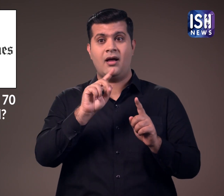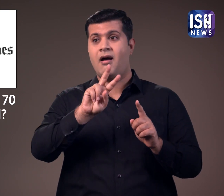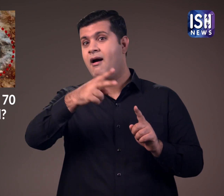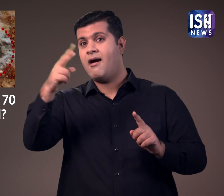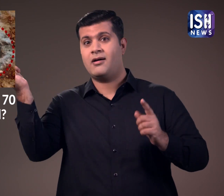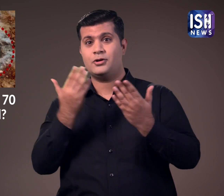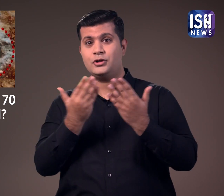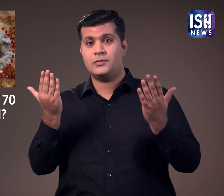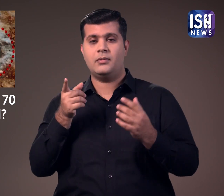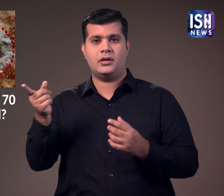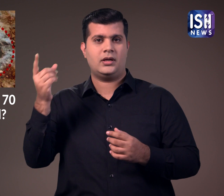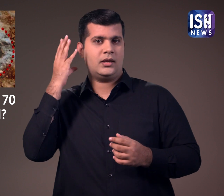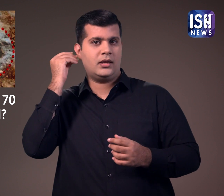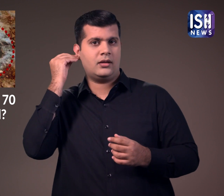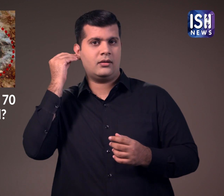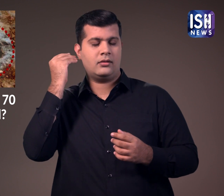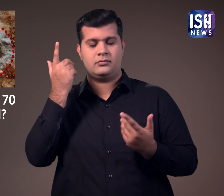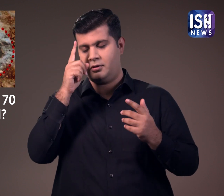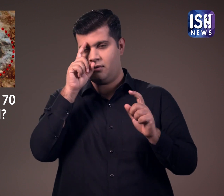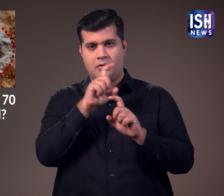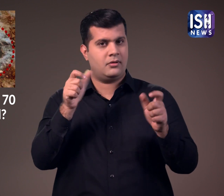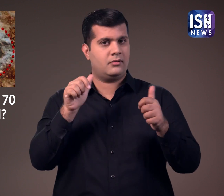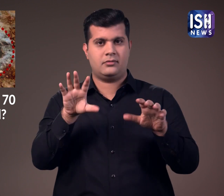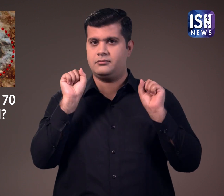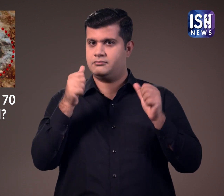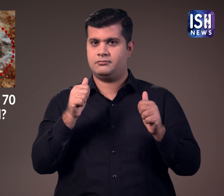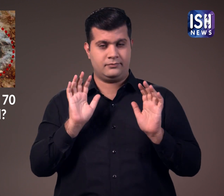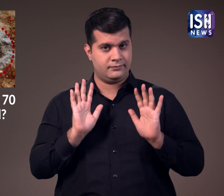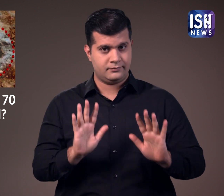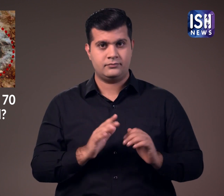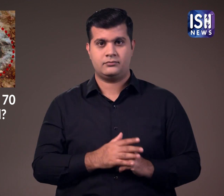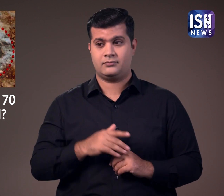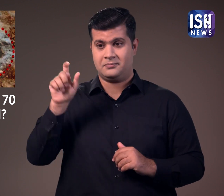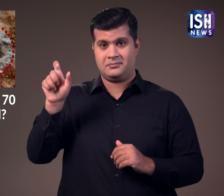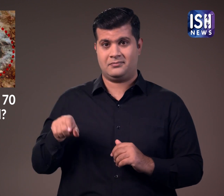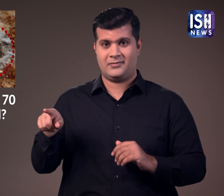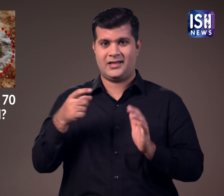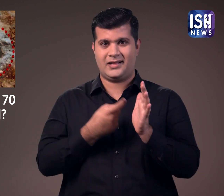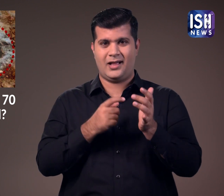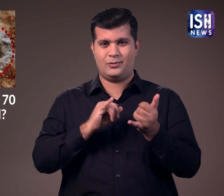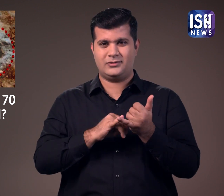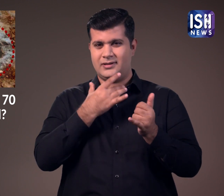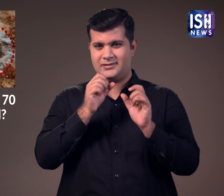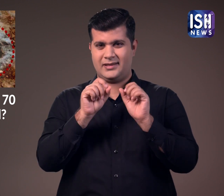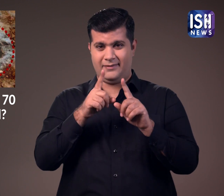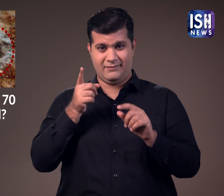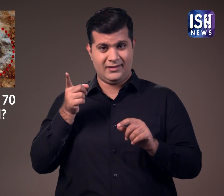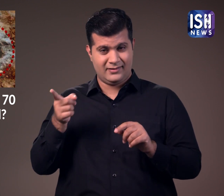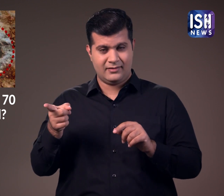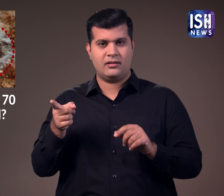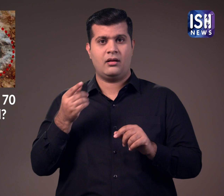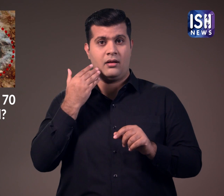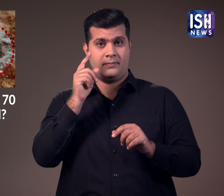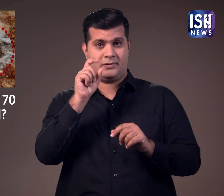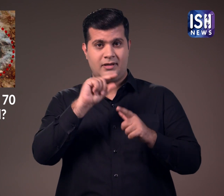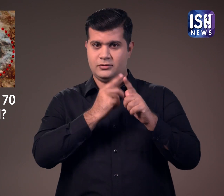जबकि कुछ अन्य समाचारों के अनुसार राहुल सुनने वाला बच्चा है, कोई स्पष्टता नहीं है 10 जुन 2022 को दुपर 2 बजे